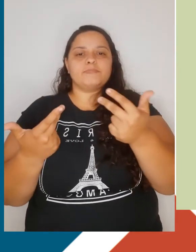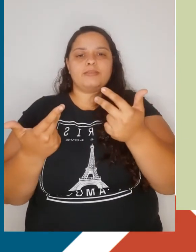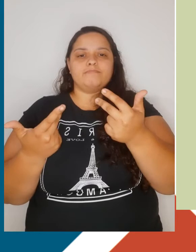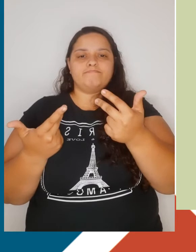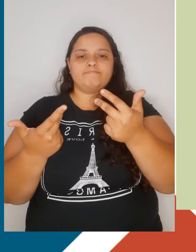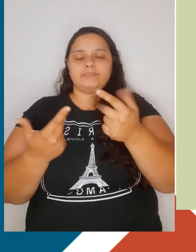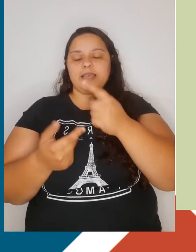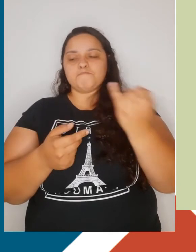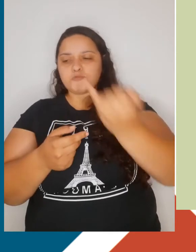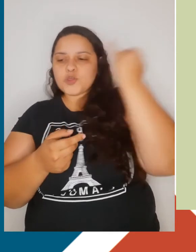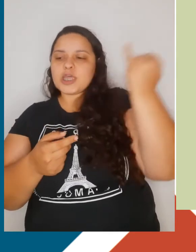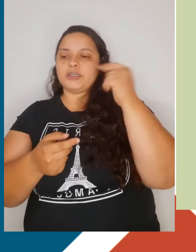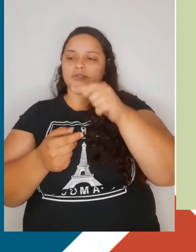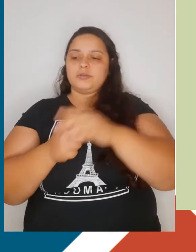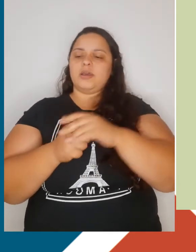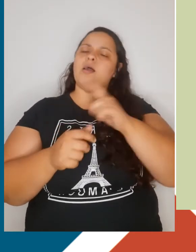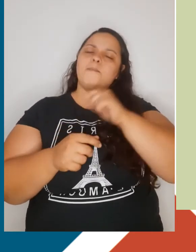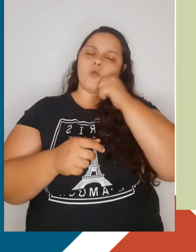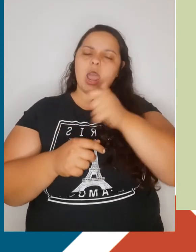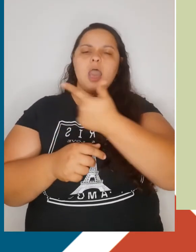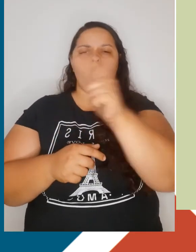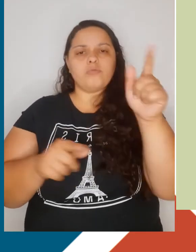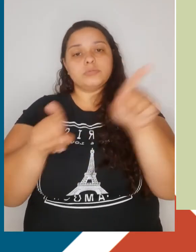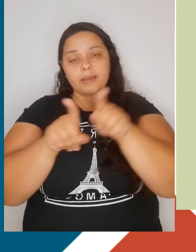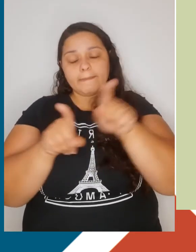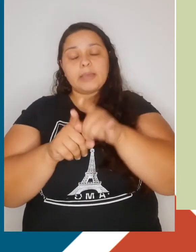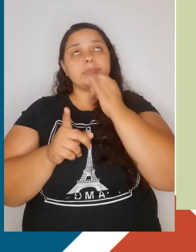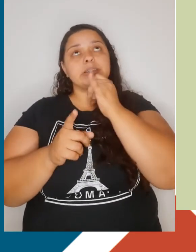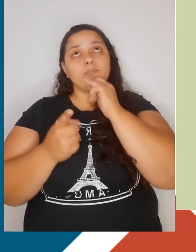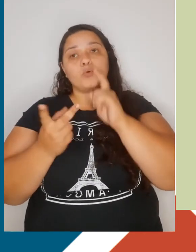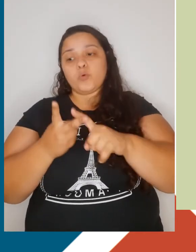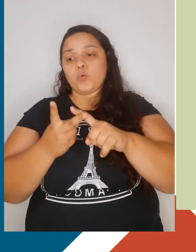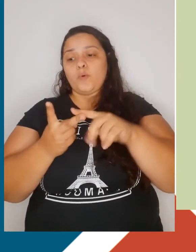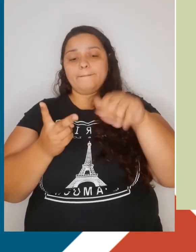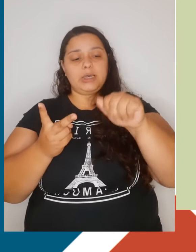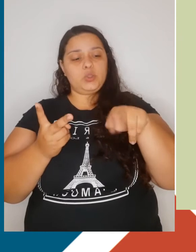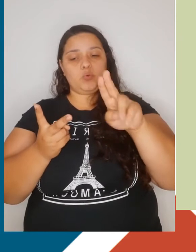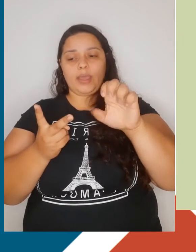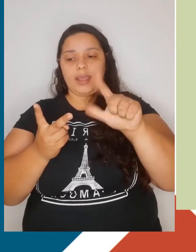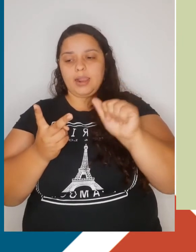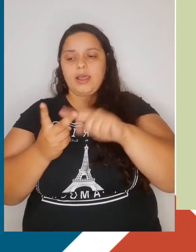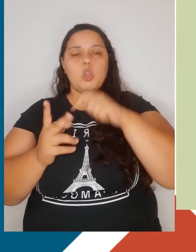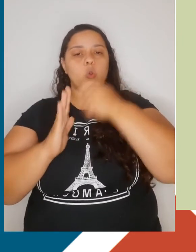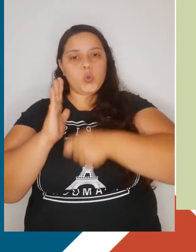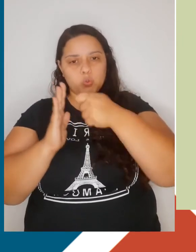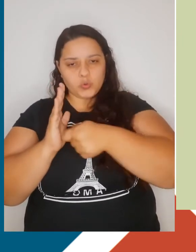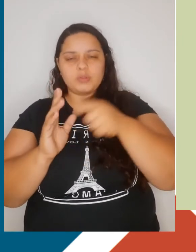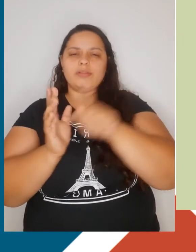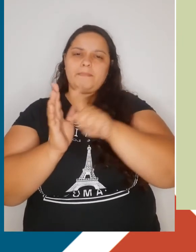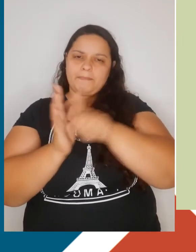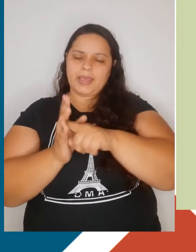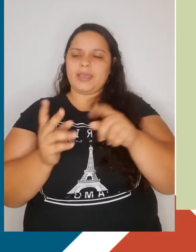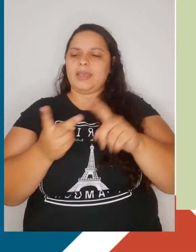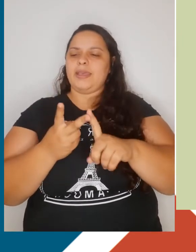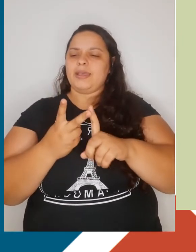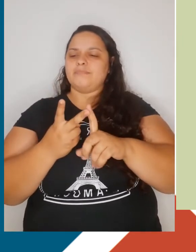por emancipação. Diversas outras mulheres foram importantes nos processos por libertação. É o caso, por exemplo, de Manuela Sáenz, que lutou